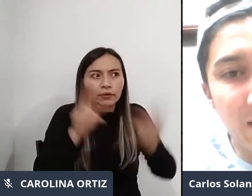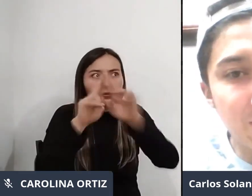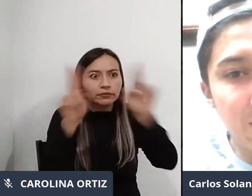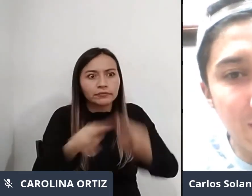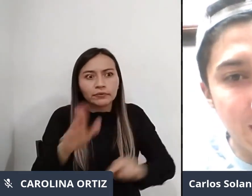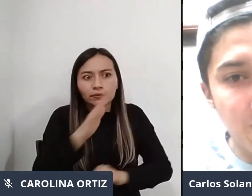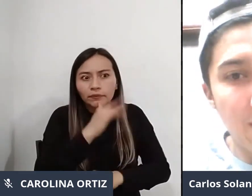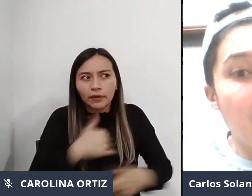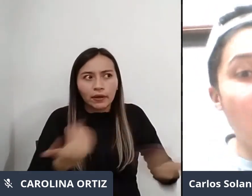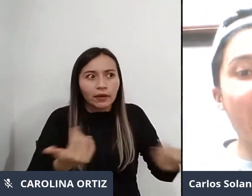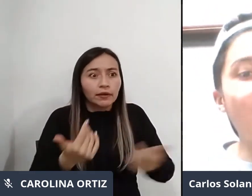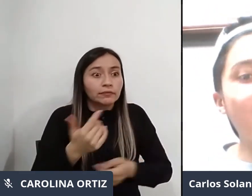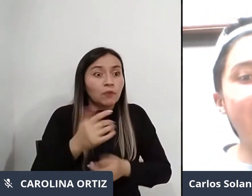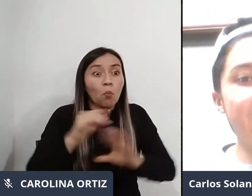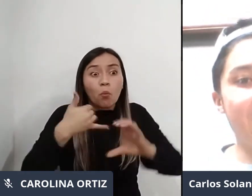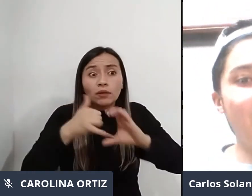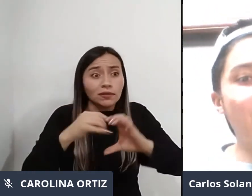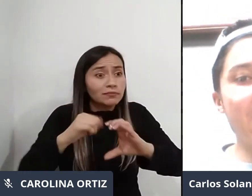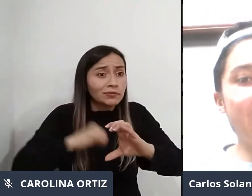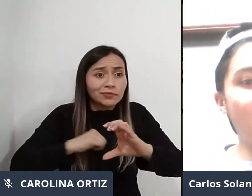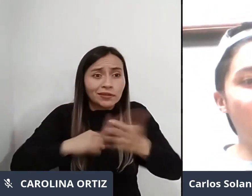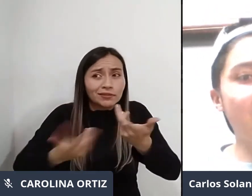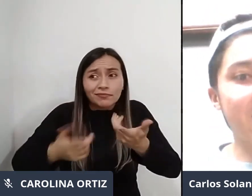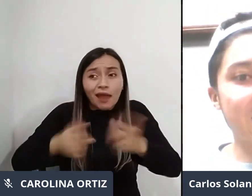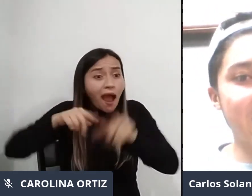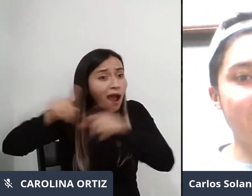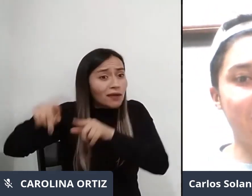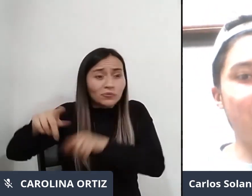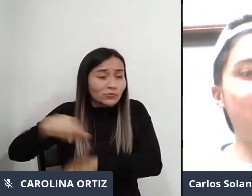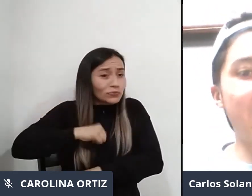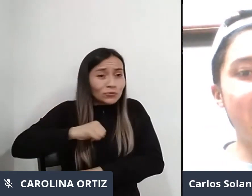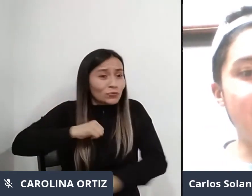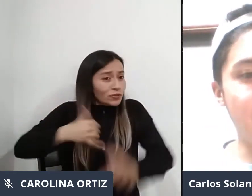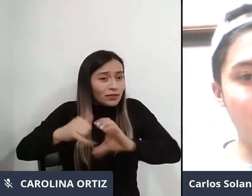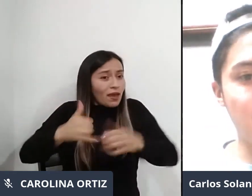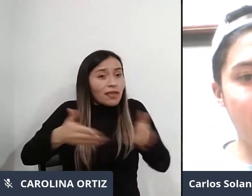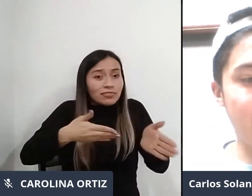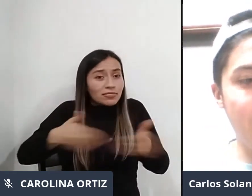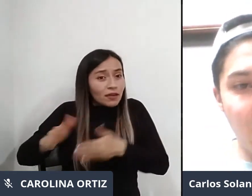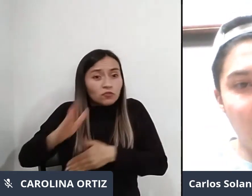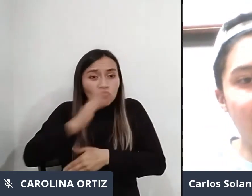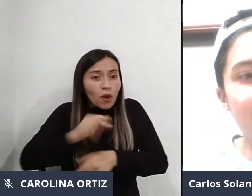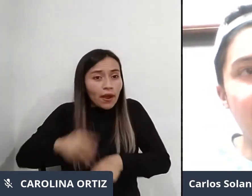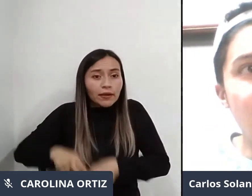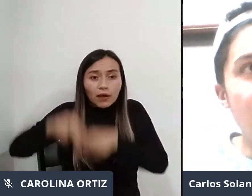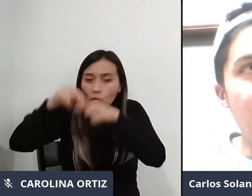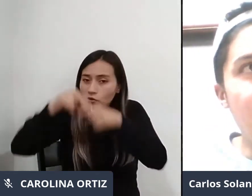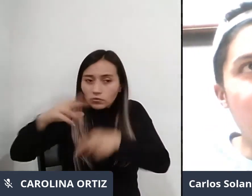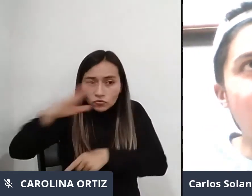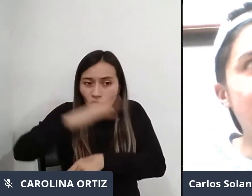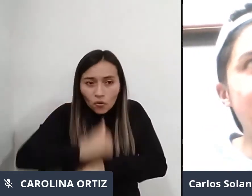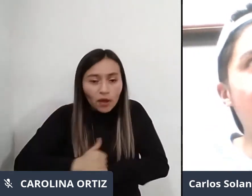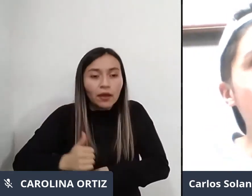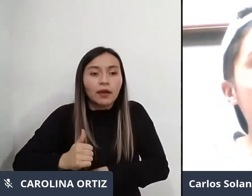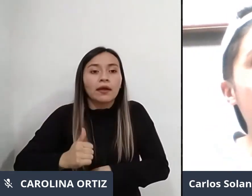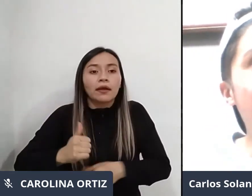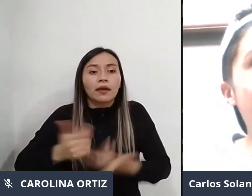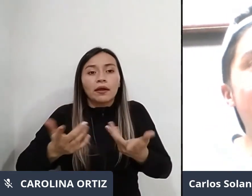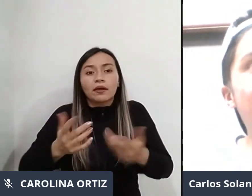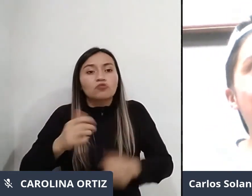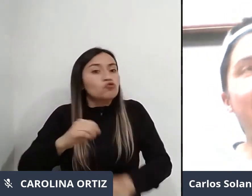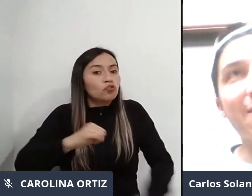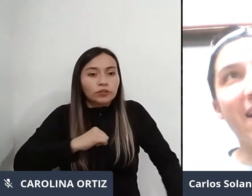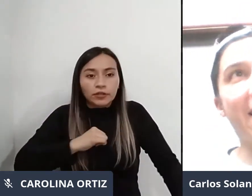a la aplicación de WhatsApp, porque no lo tienen, no tienen cómo conectarse a datos, no tienen el recurso ahorita, no tienen, no es ese